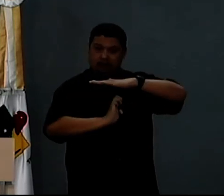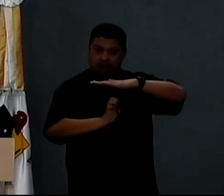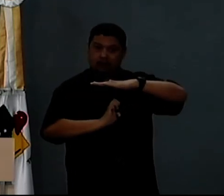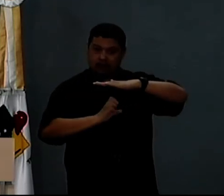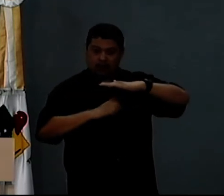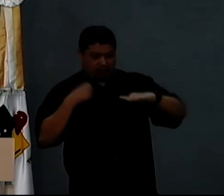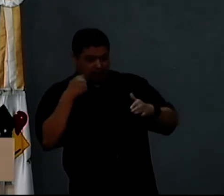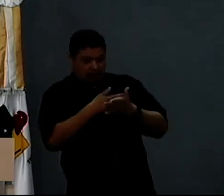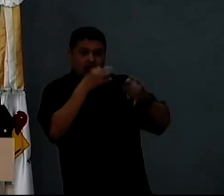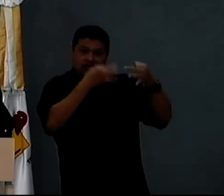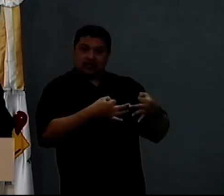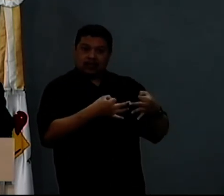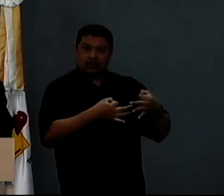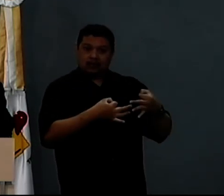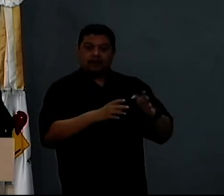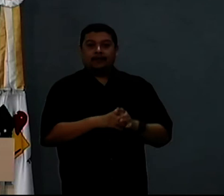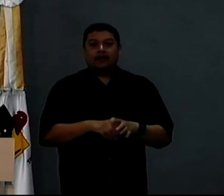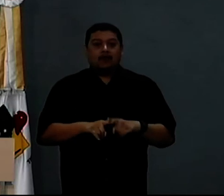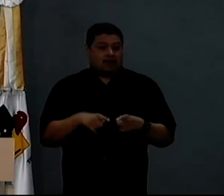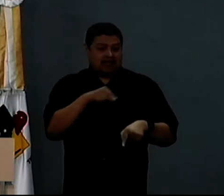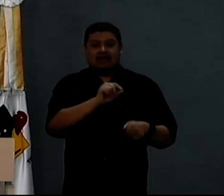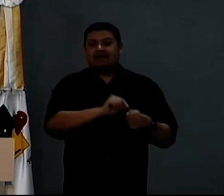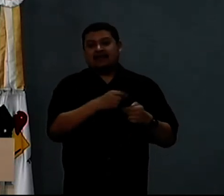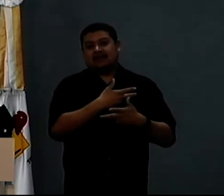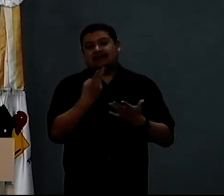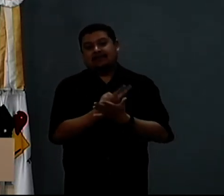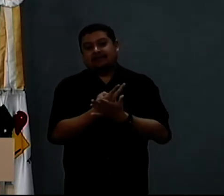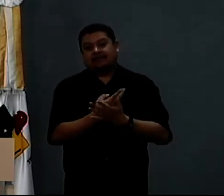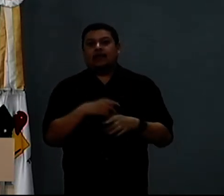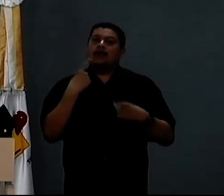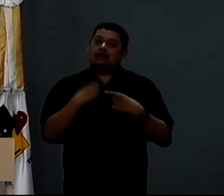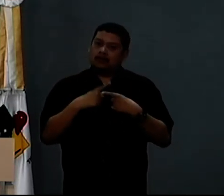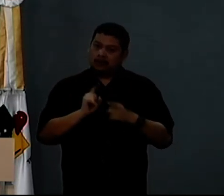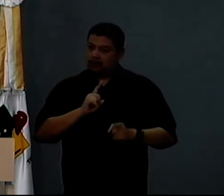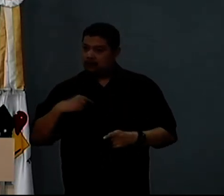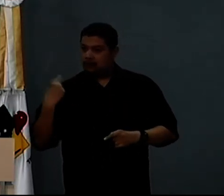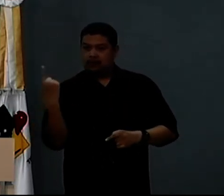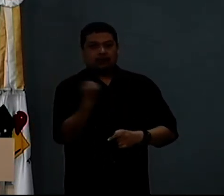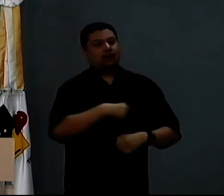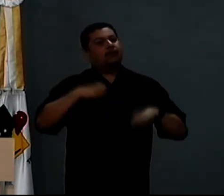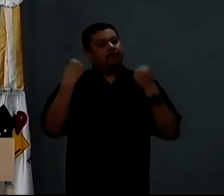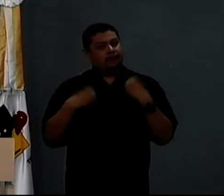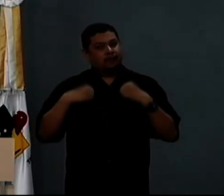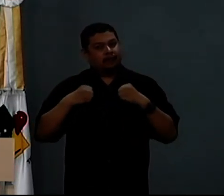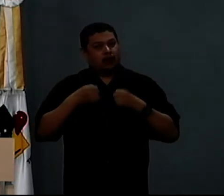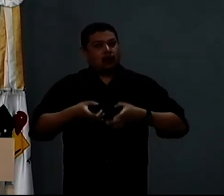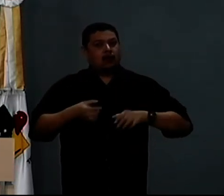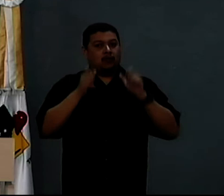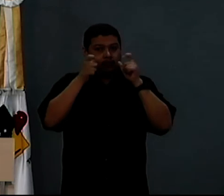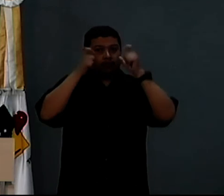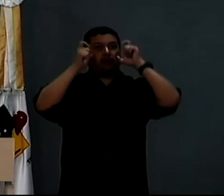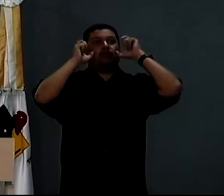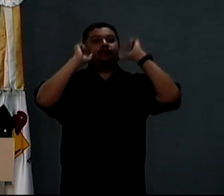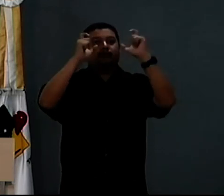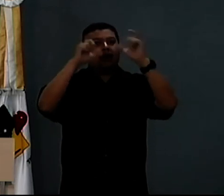está pagando é nós mesmo, o povo que está pagando aquilo ali. Então, precisamos ter mais atenção, ter mais um cuidado e